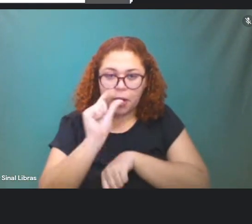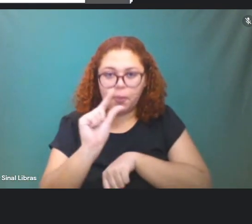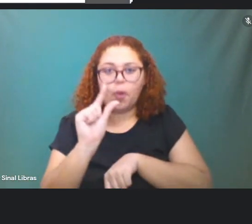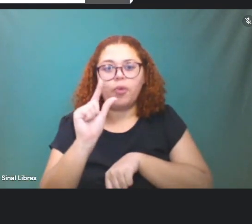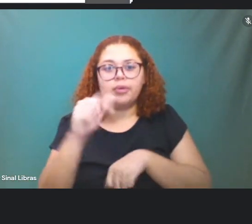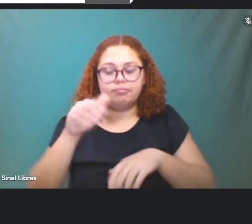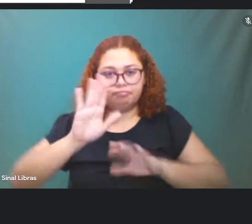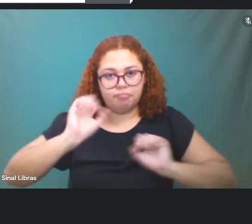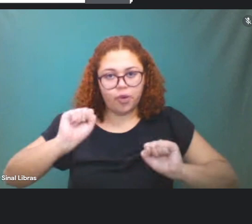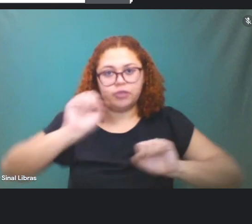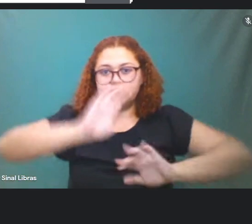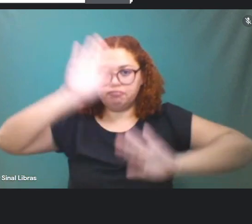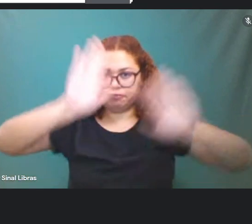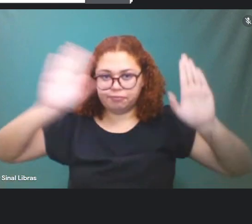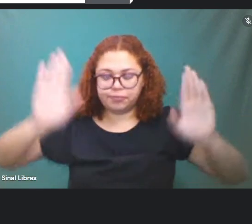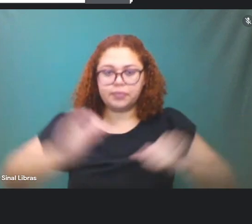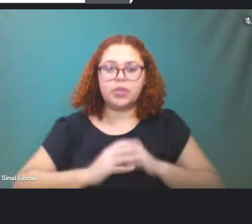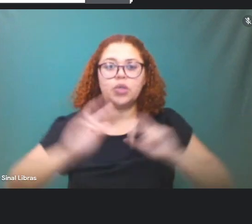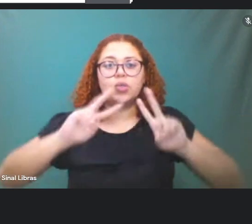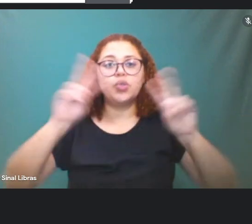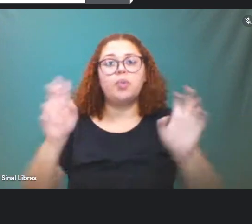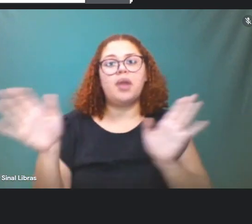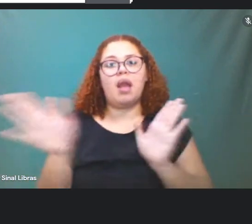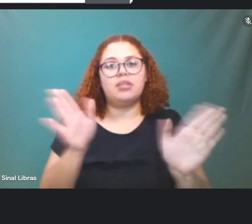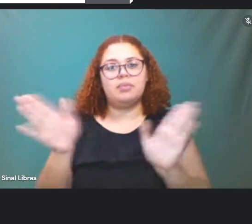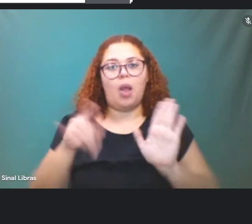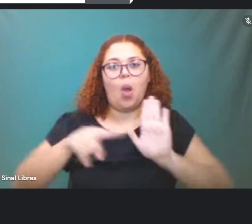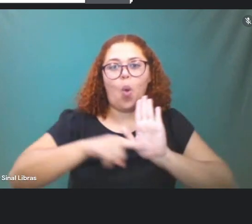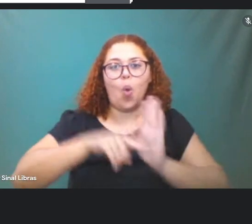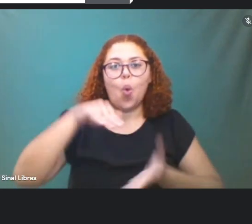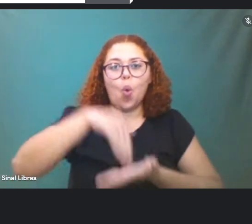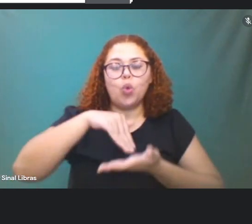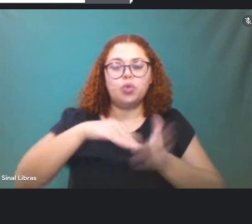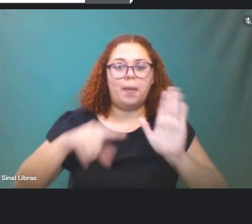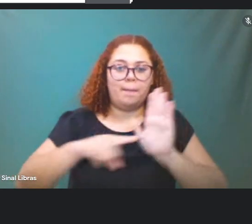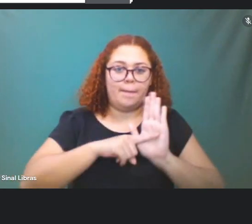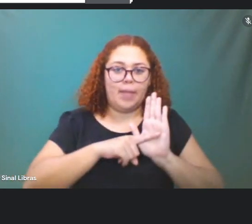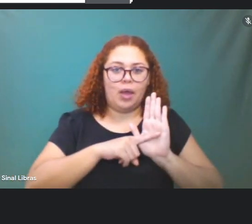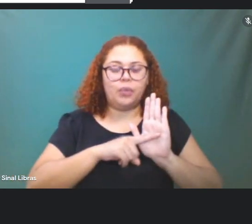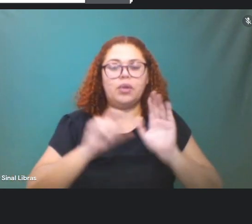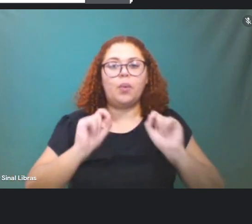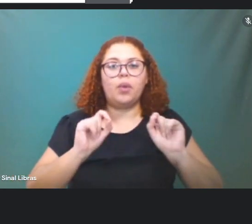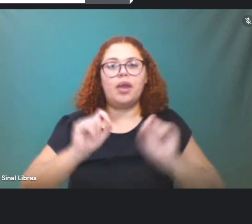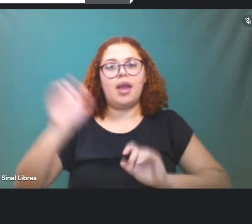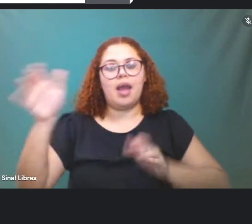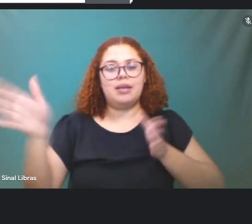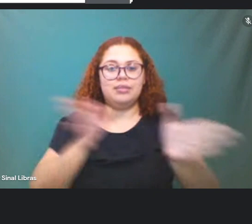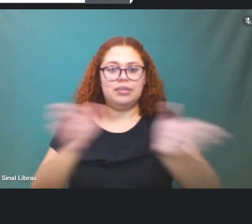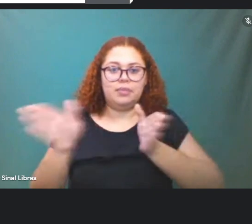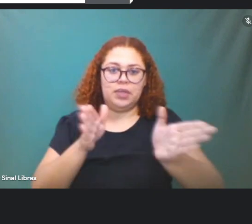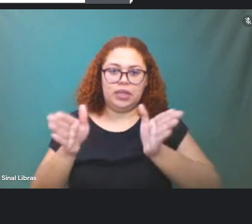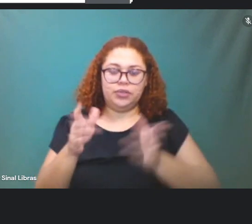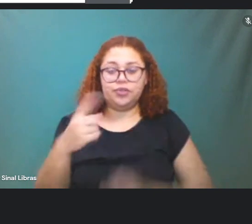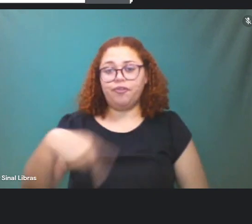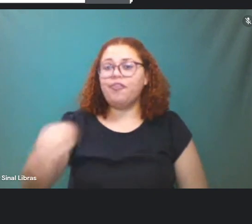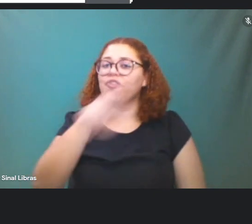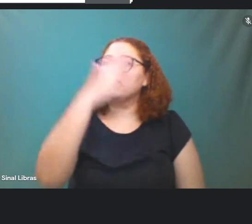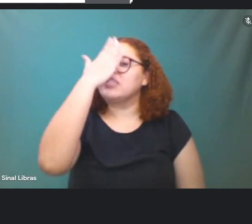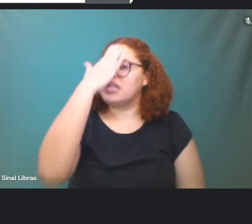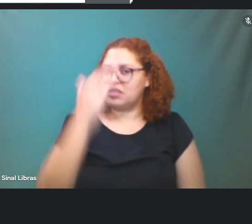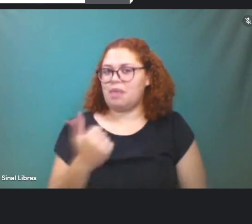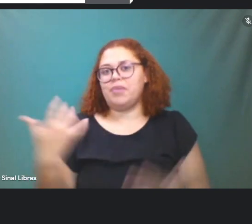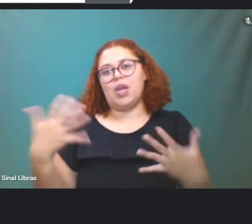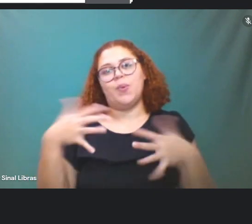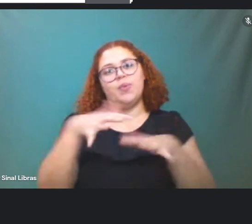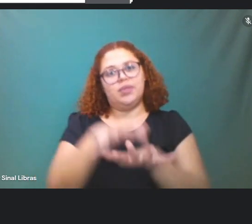é a questão da acessibilidade. E esse é o grupo aqui que sabe muito bem o quanto a inclusão na prática é difícil, o